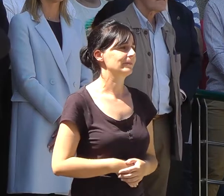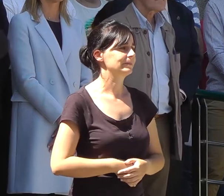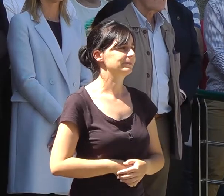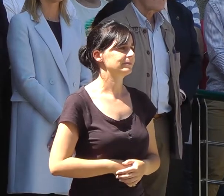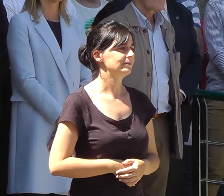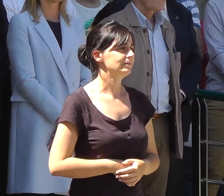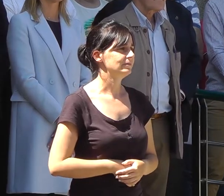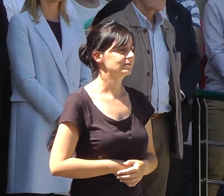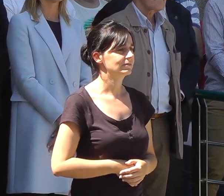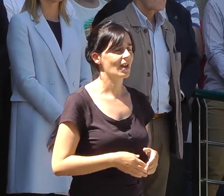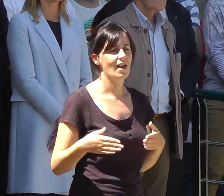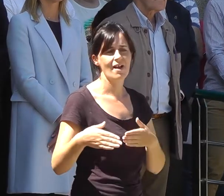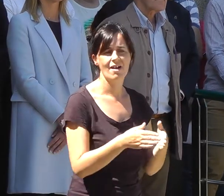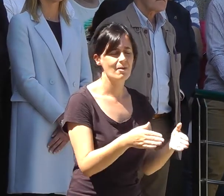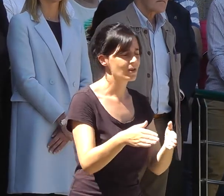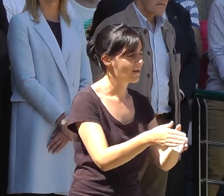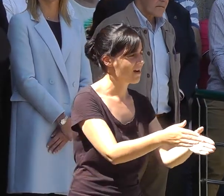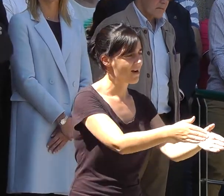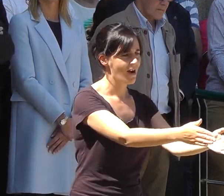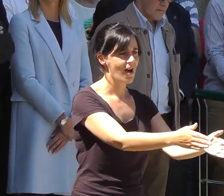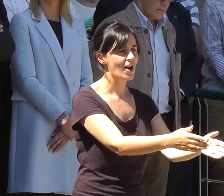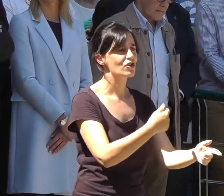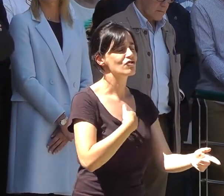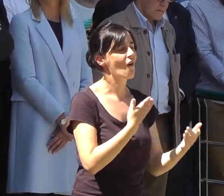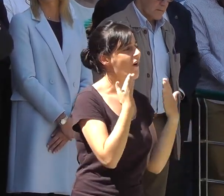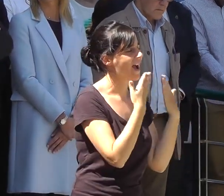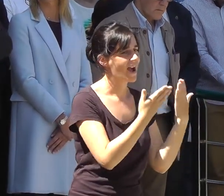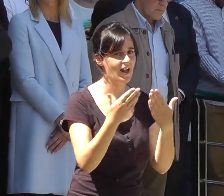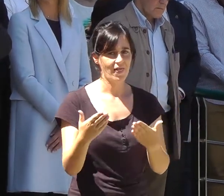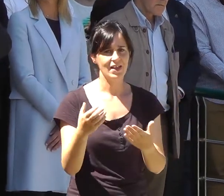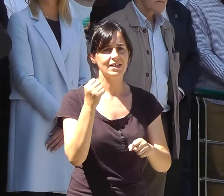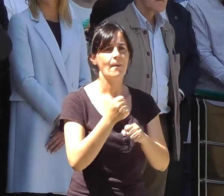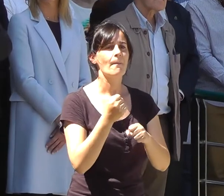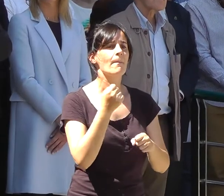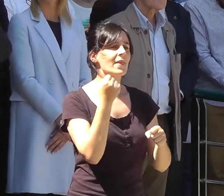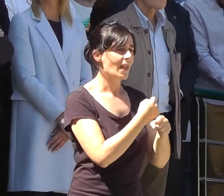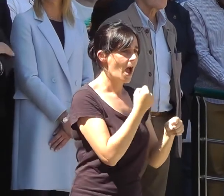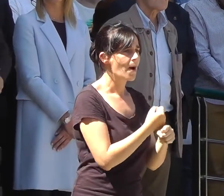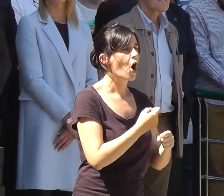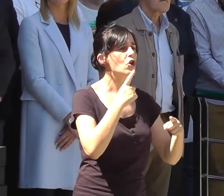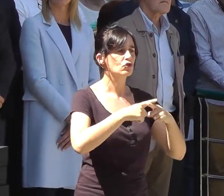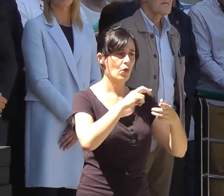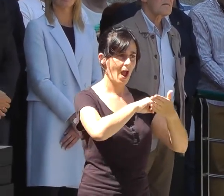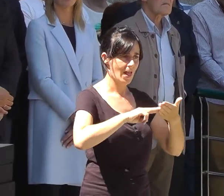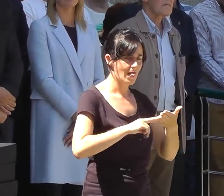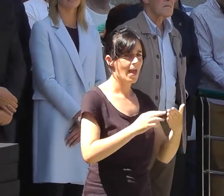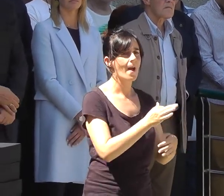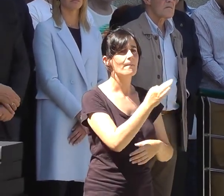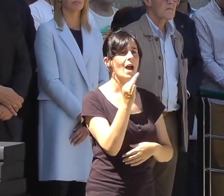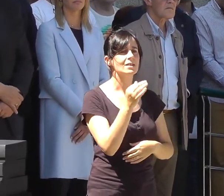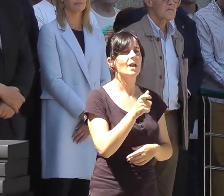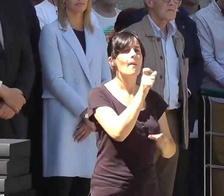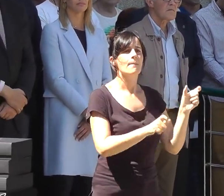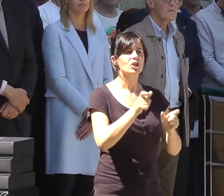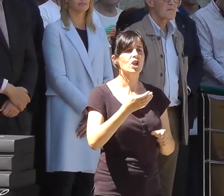Neste camiño percorrido, quero agradecer o traballo realizado dende a Xunta de Galicia e polos diferentes concelleiros